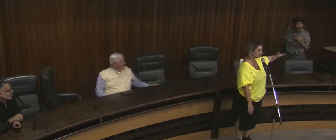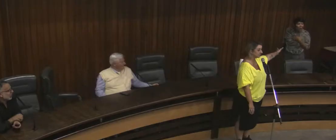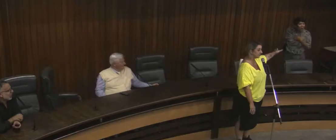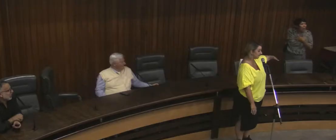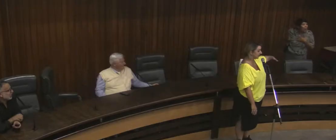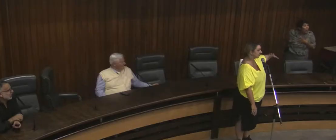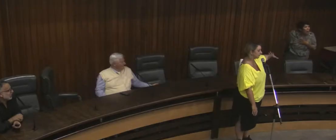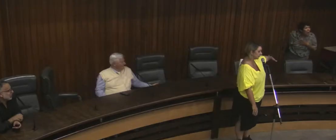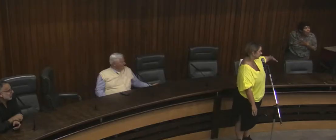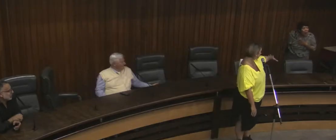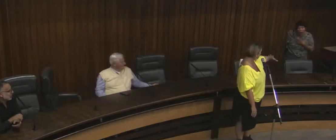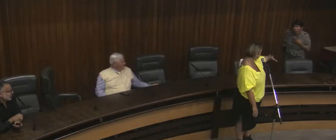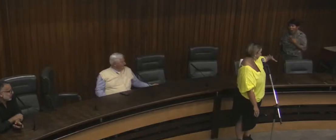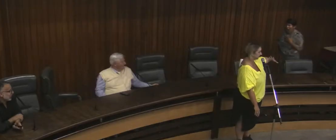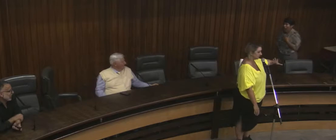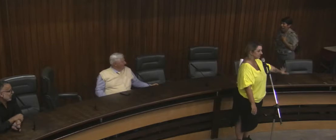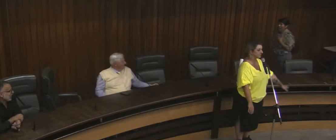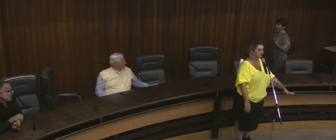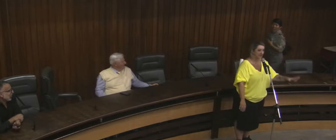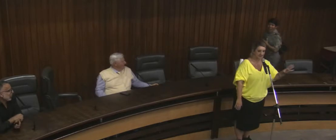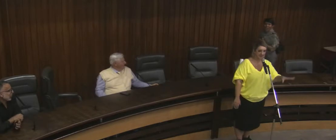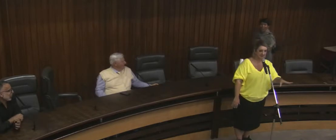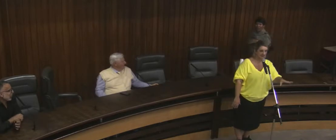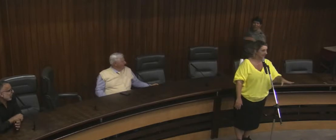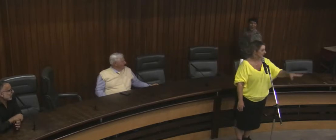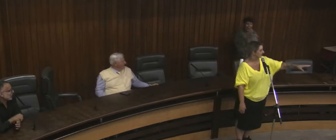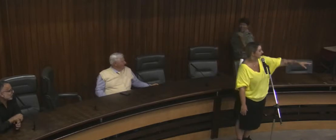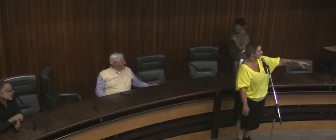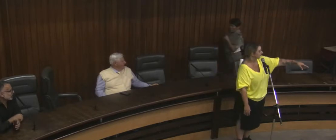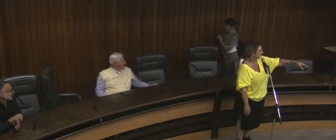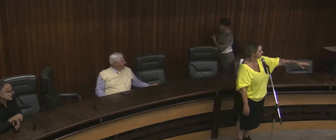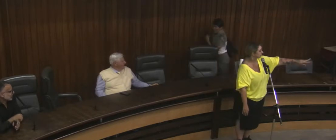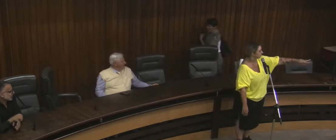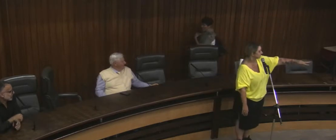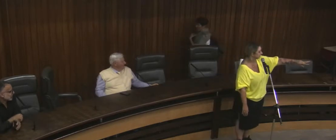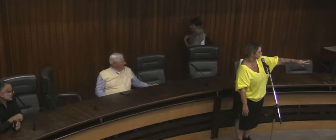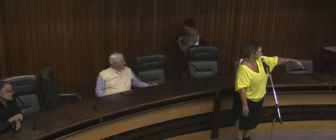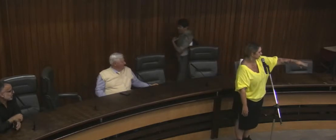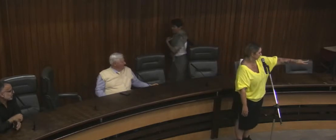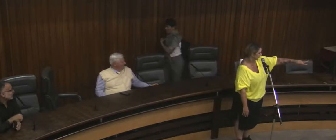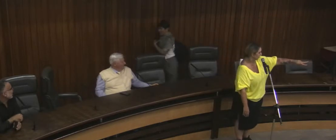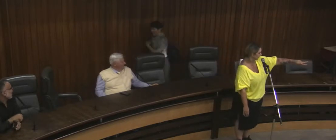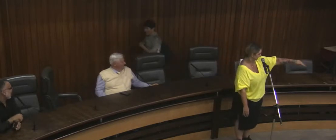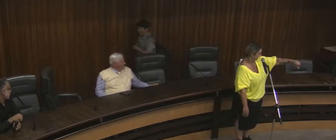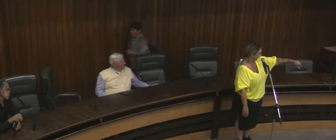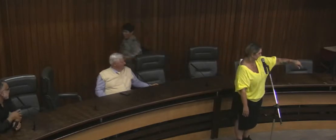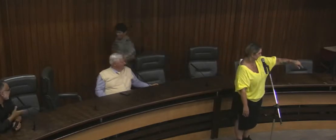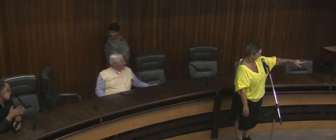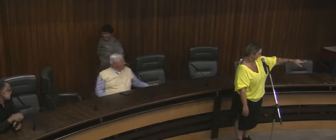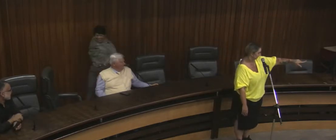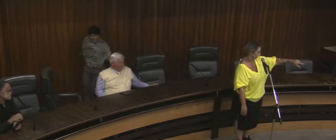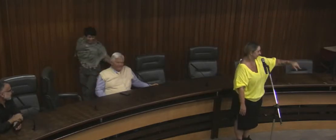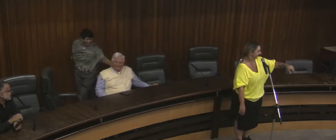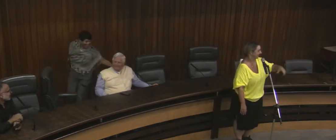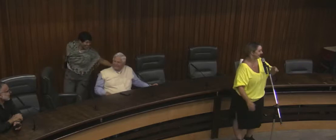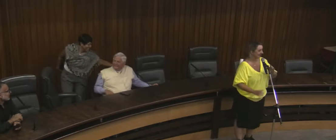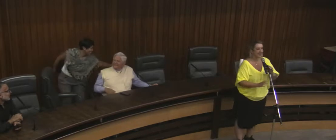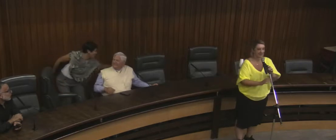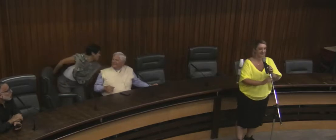ela vai falar que é por causa da chuva. Mas é assim. Não é verdade? Os 2 alunos lá já conhecem, né? É verdade